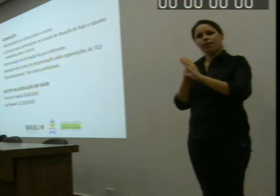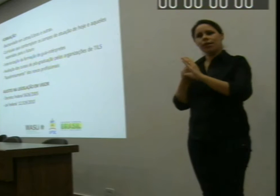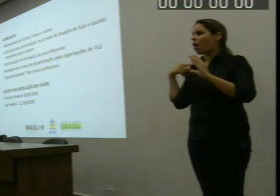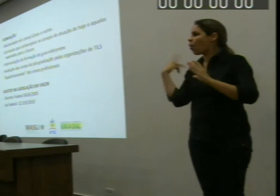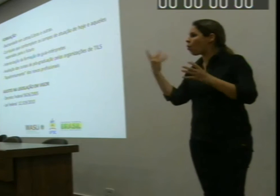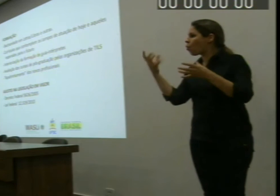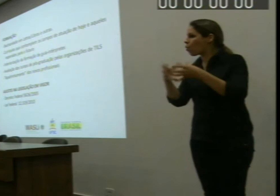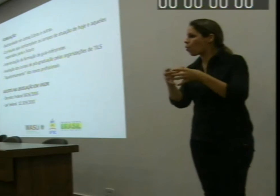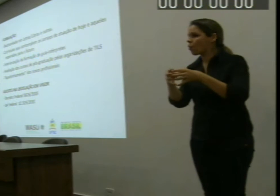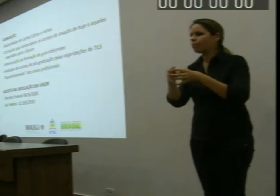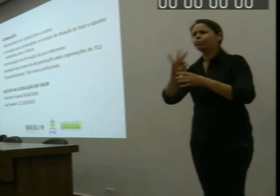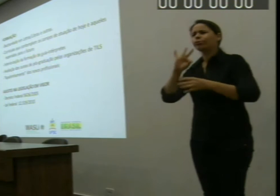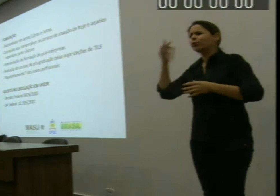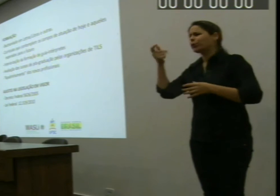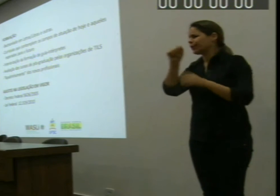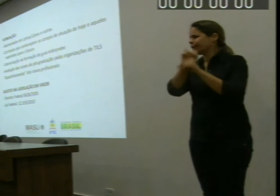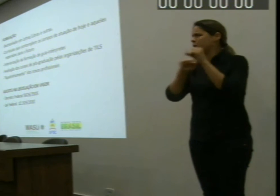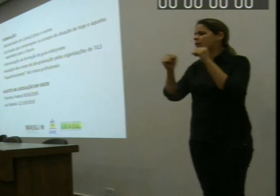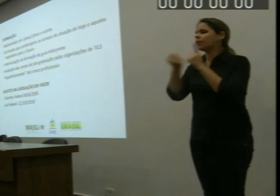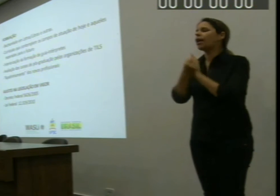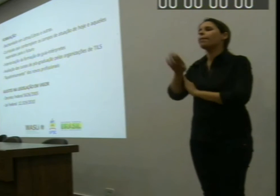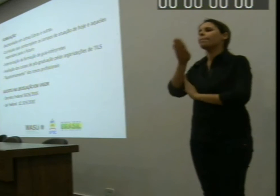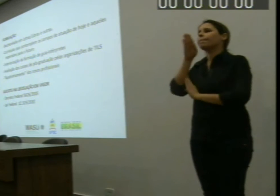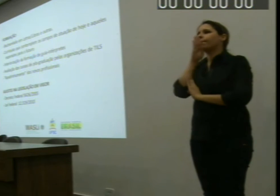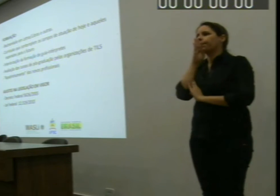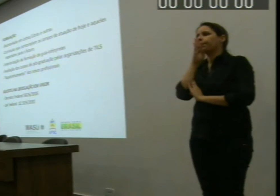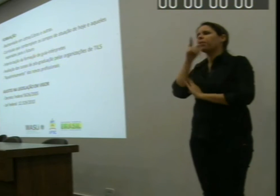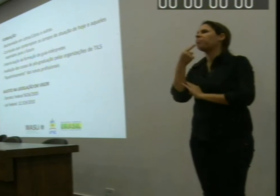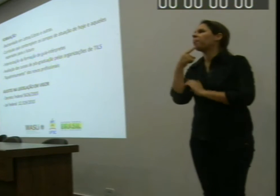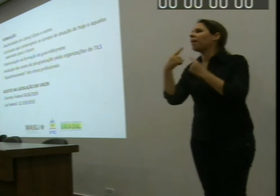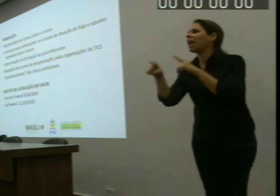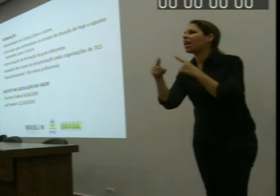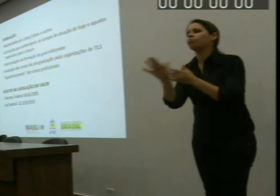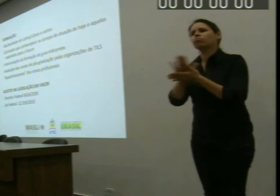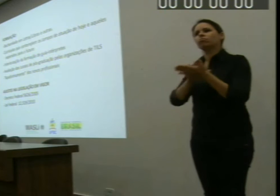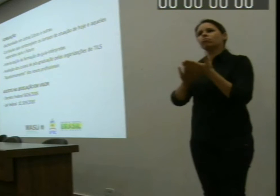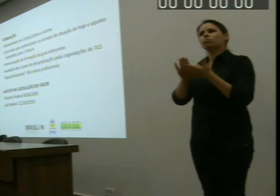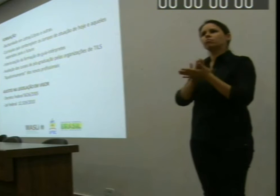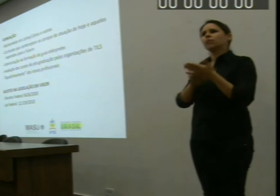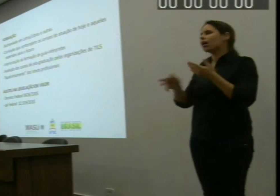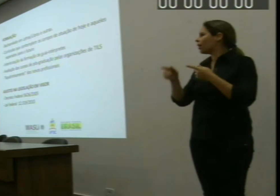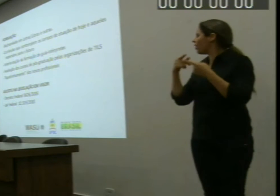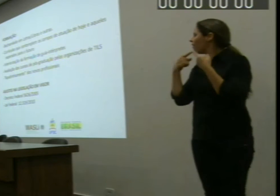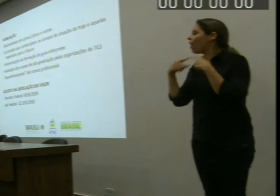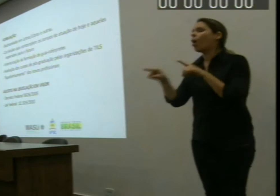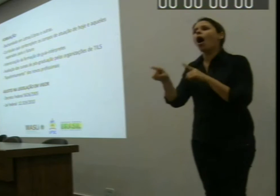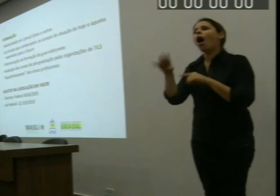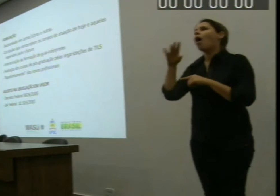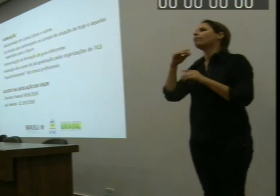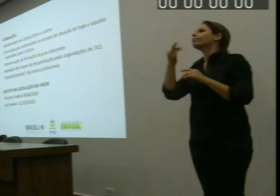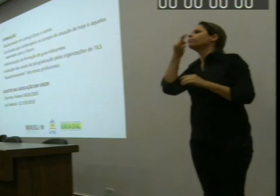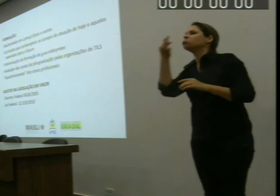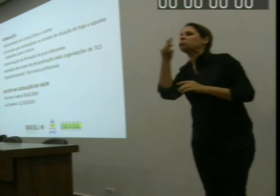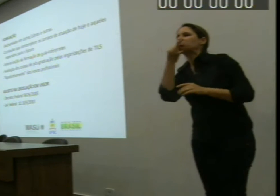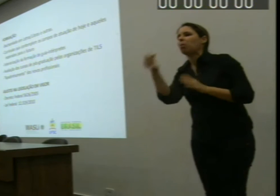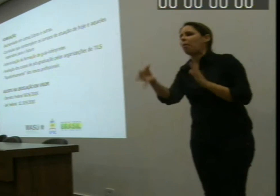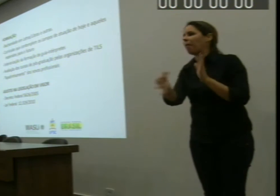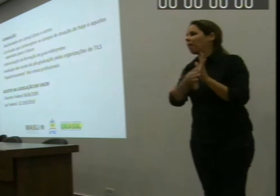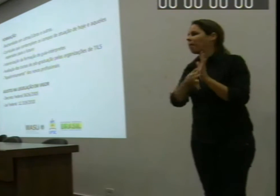calado ninguém falou nada ninguém criticou ninguém apresentou solução ninguém apresentou propostas